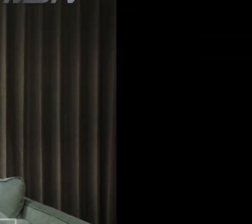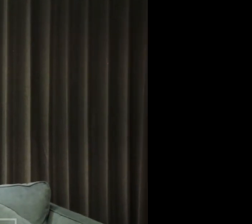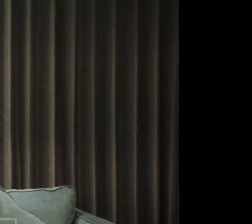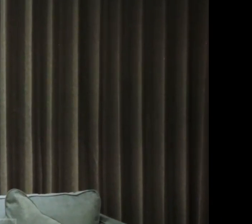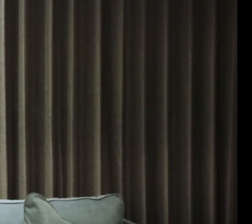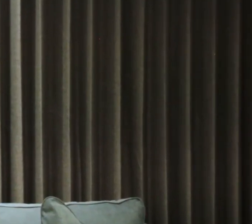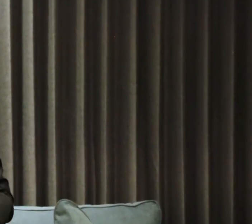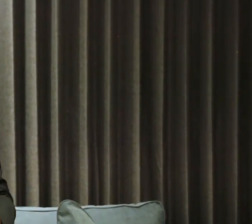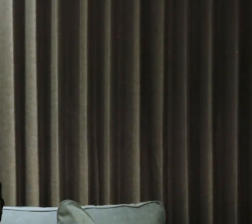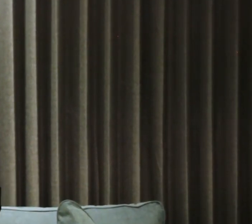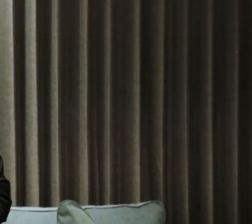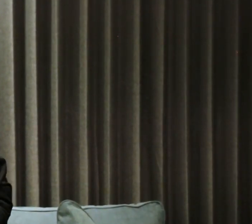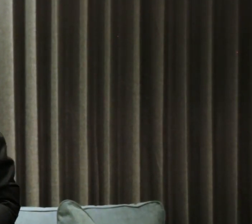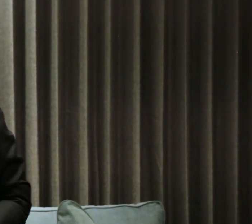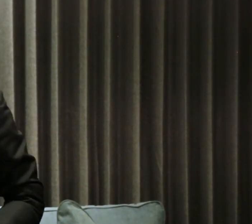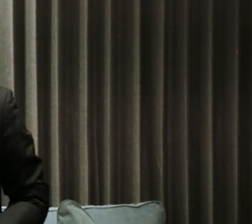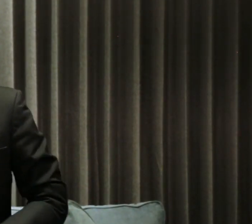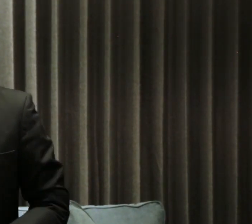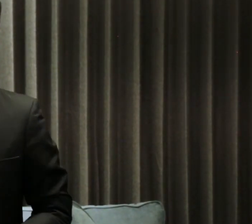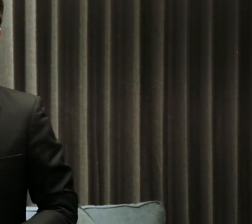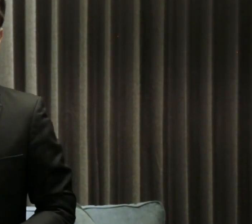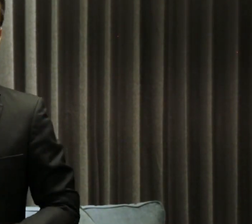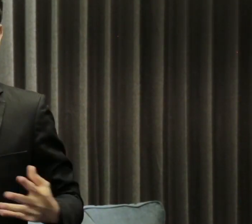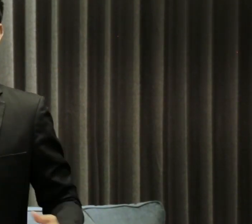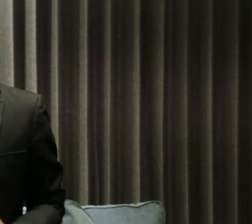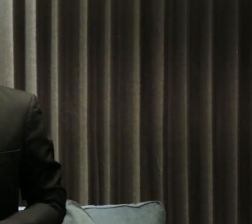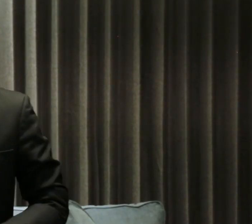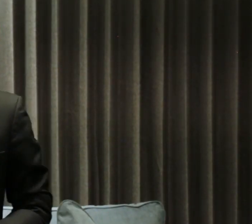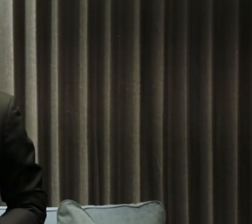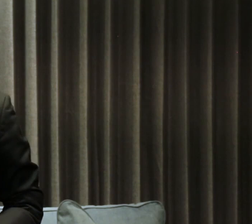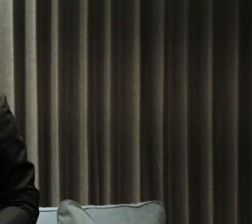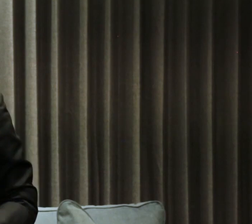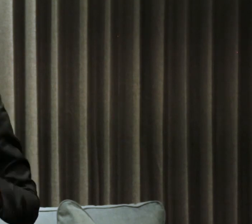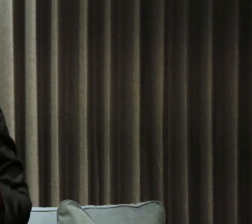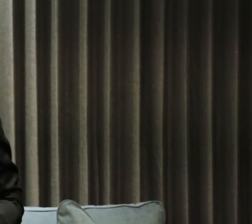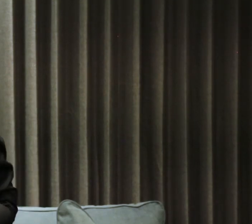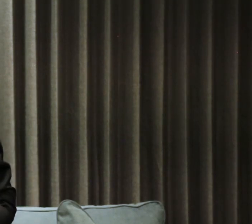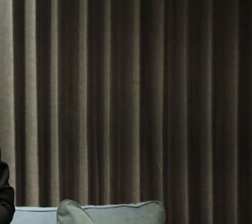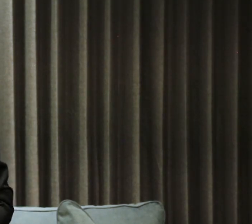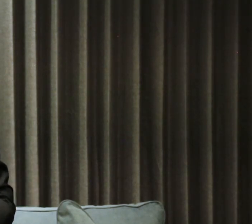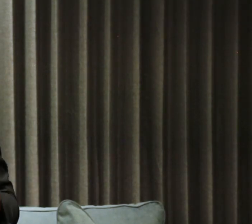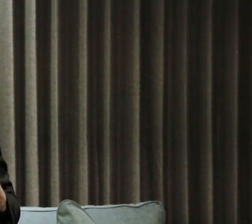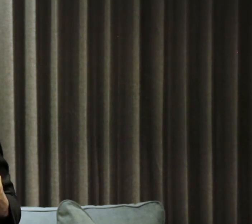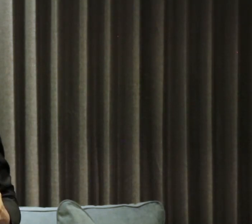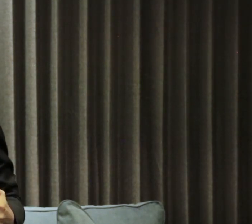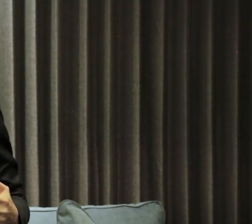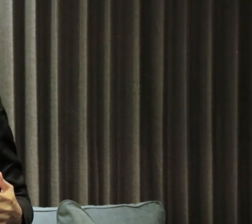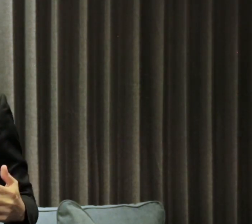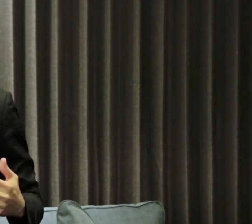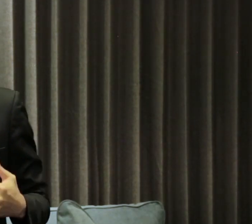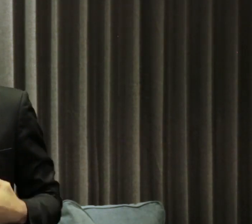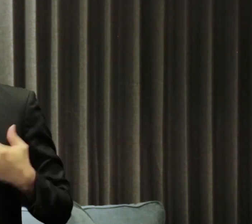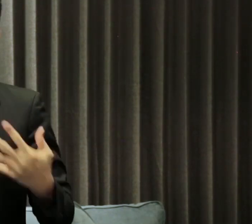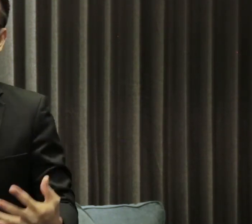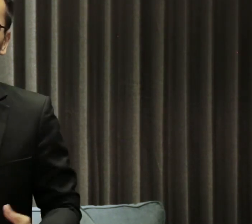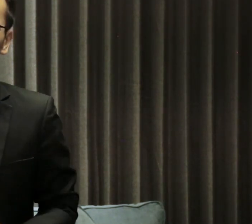Shalom jemaat Tuhan, kita sudah mengikuti Church at Home dimanapun kita berada. Saya percaya di momen penyembahan